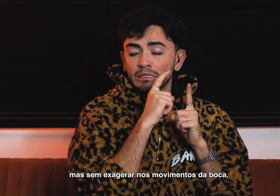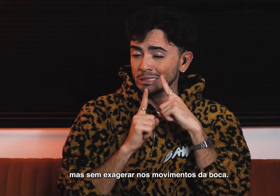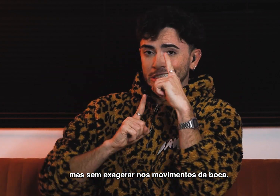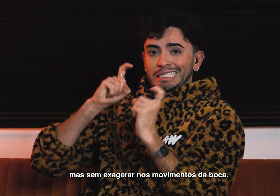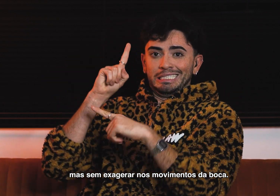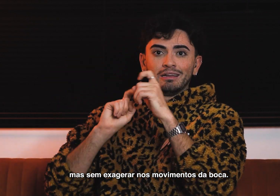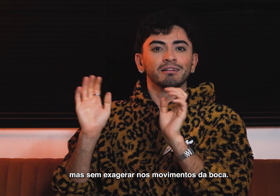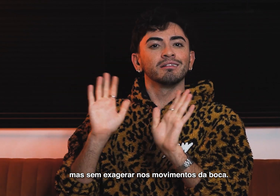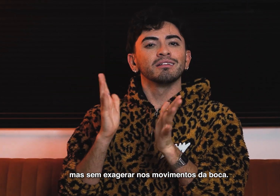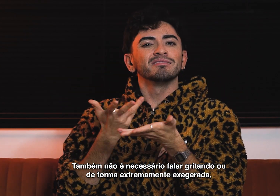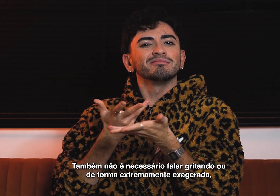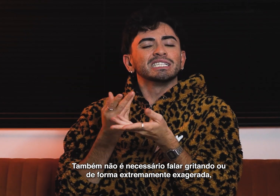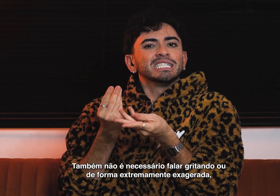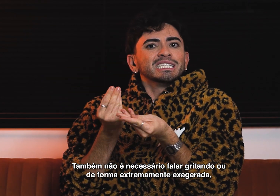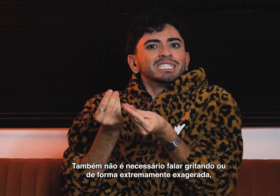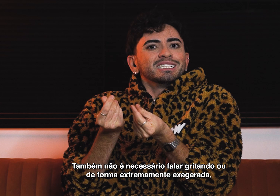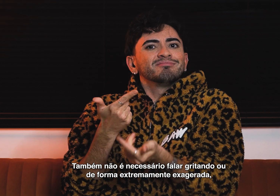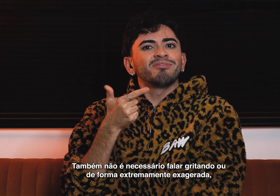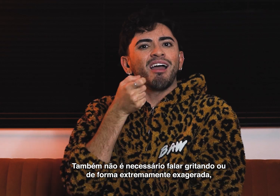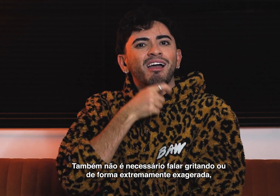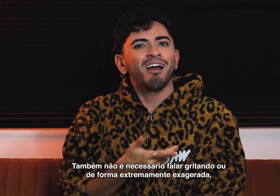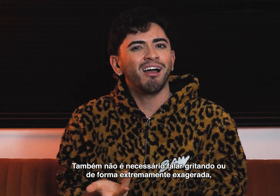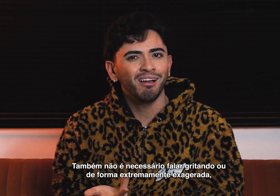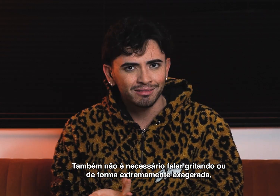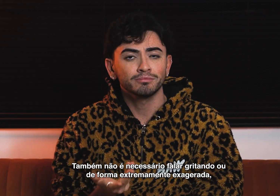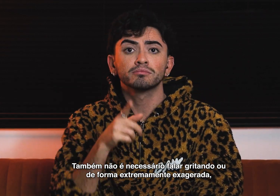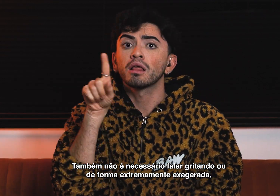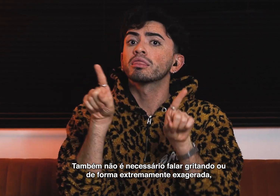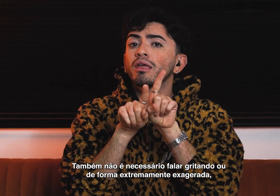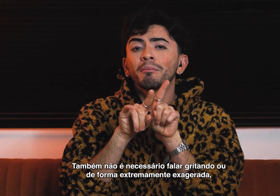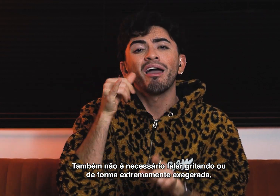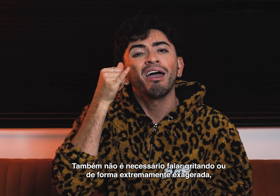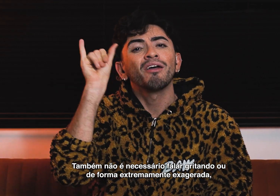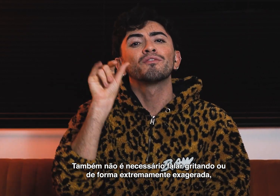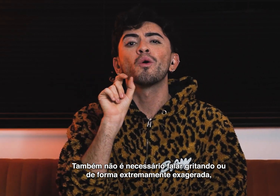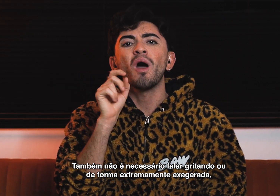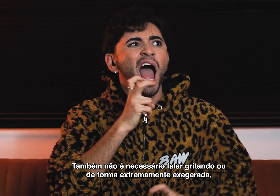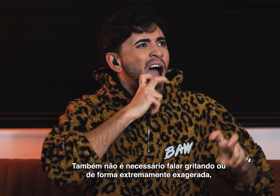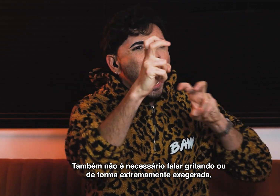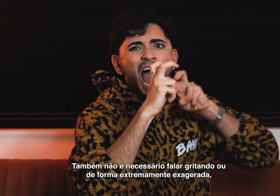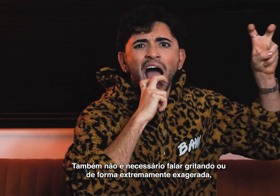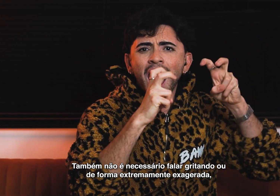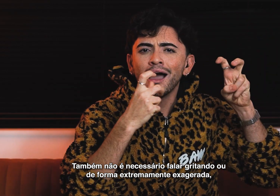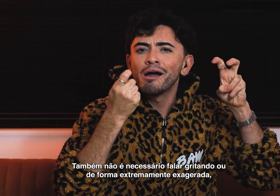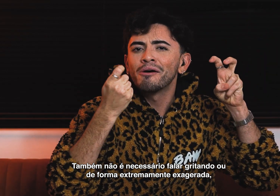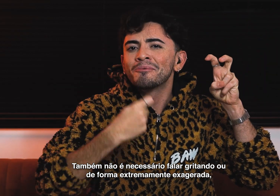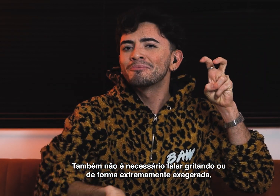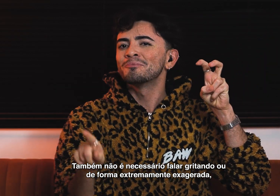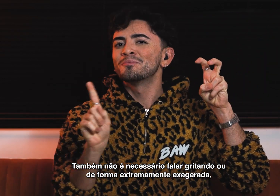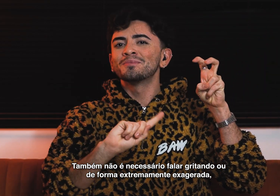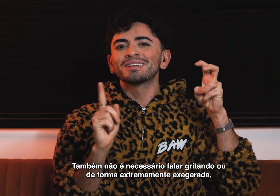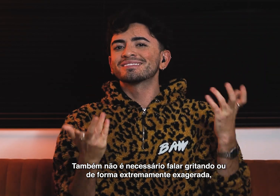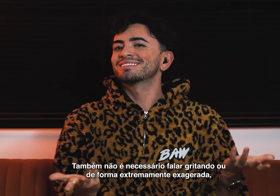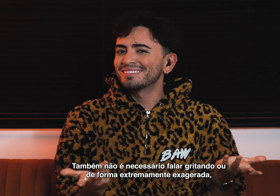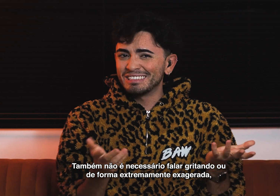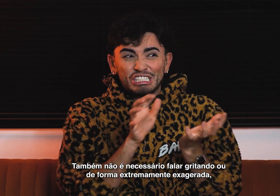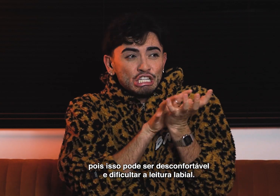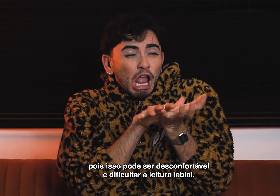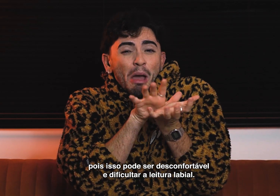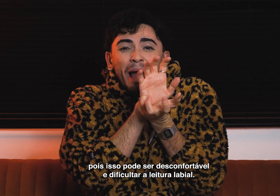boca. Também não é necessário falar gritando ou de forma extremamente exagerada, pois isso